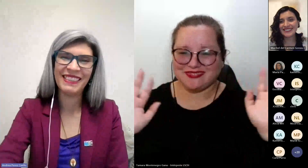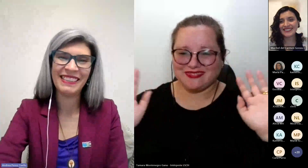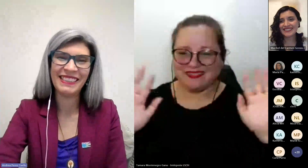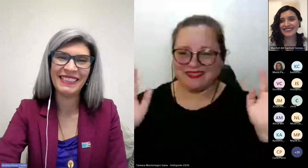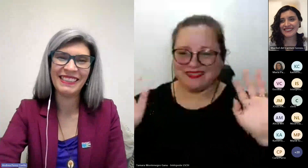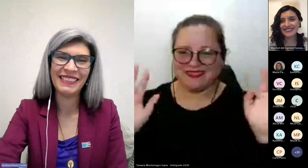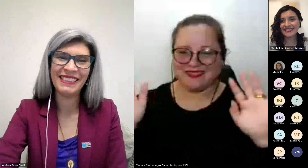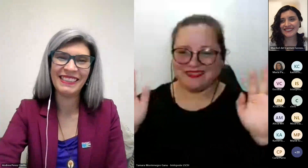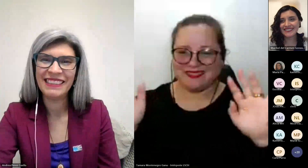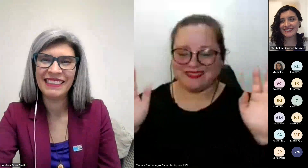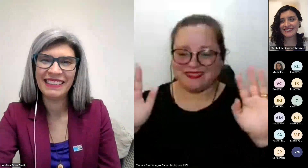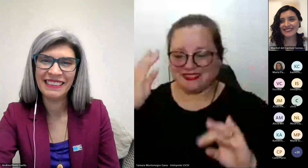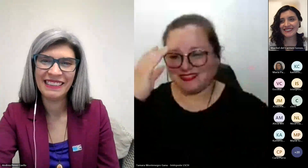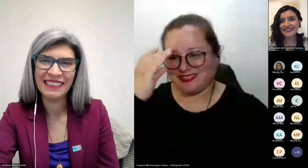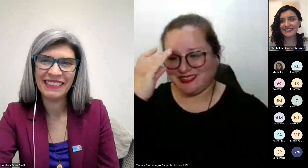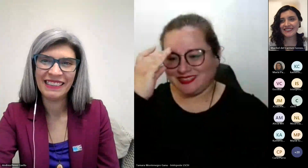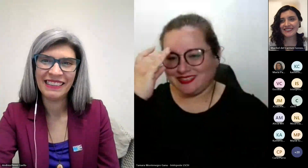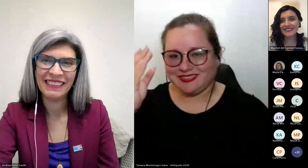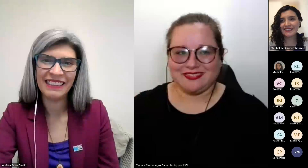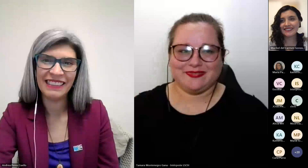Chao.